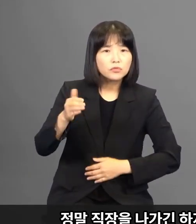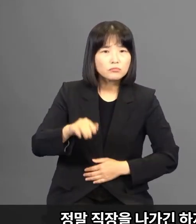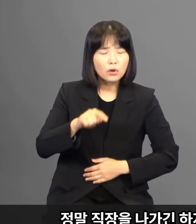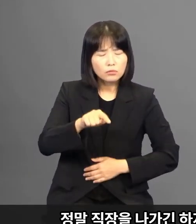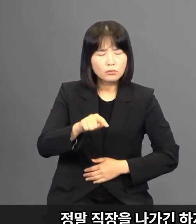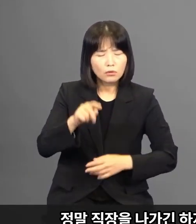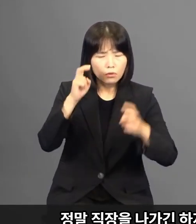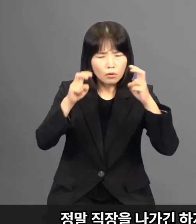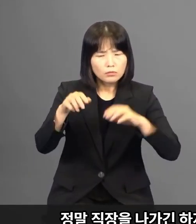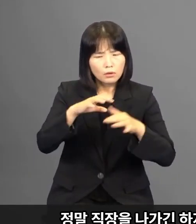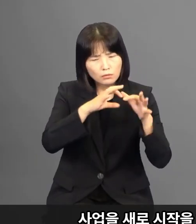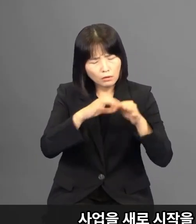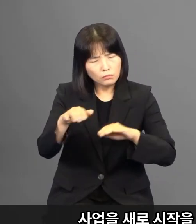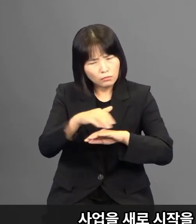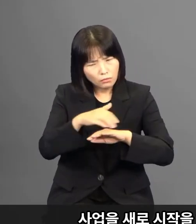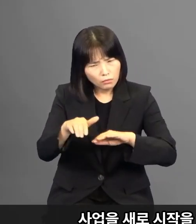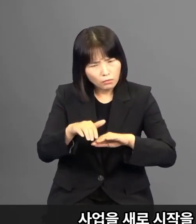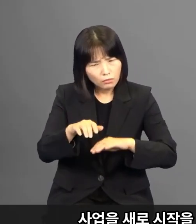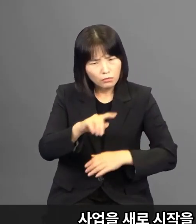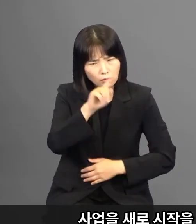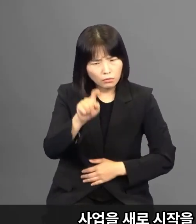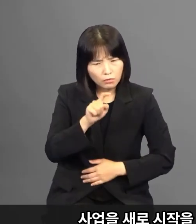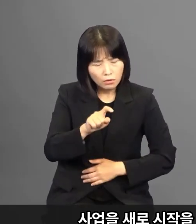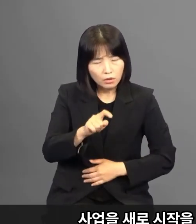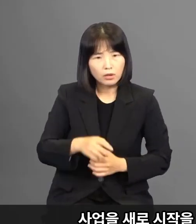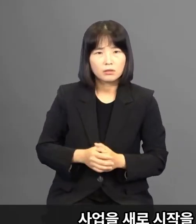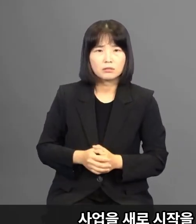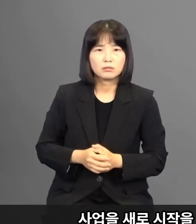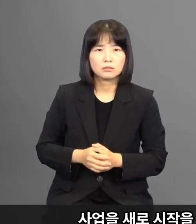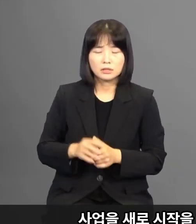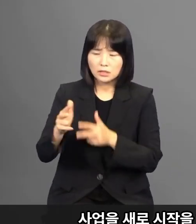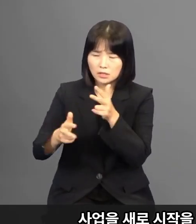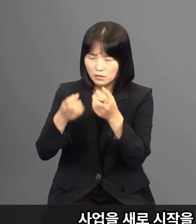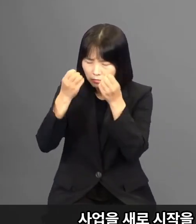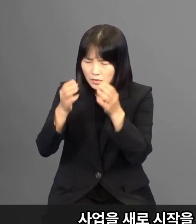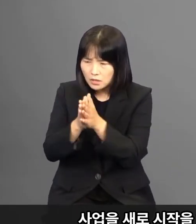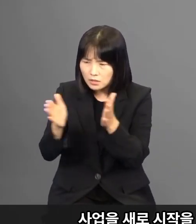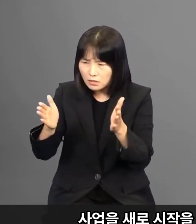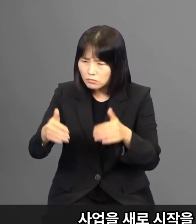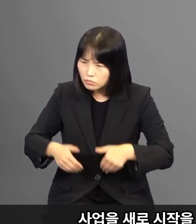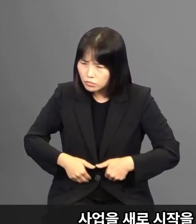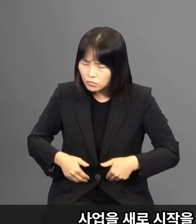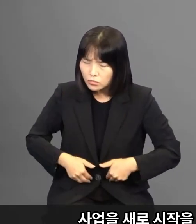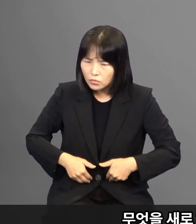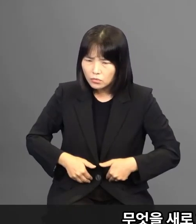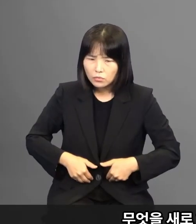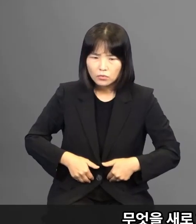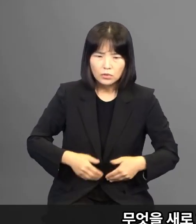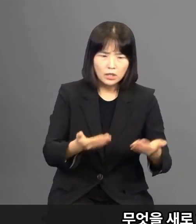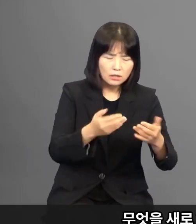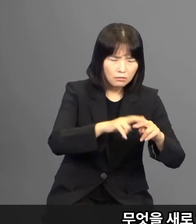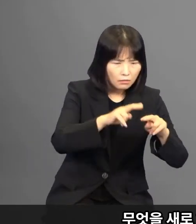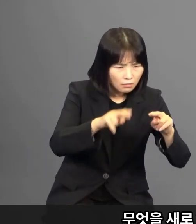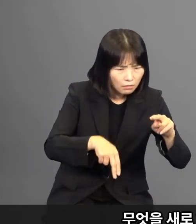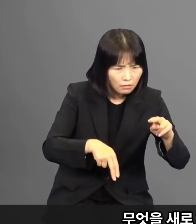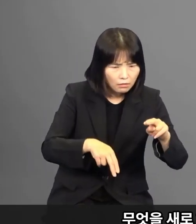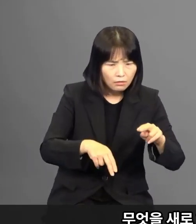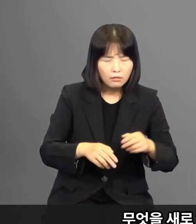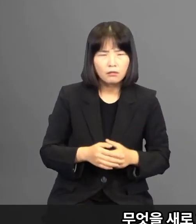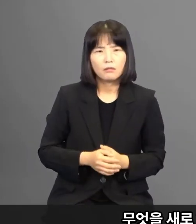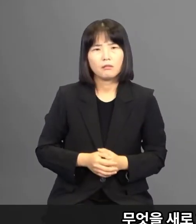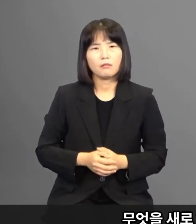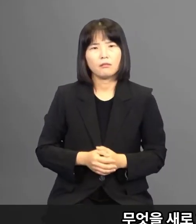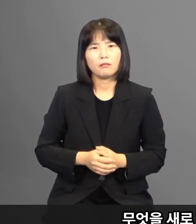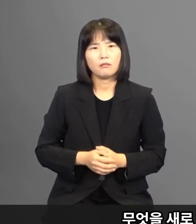계속 나가야 되나? 사업을 새로 시작을 해야 하나? 이것을 관둬야 하나? 무엇을 새로 하기에는